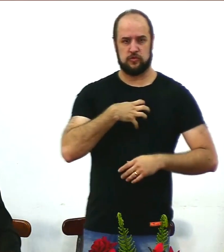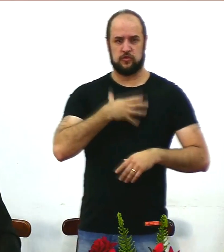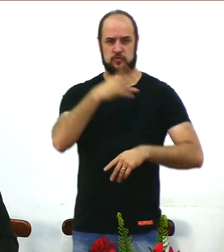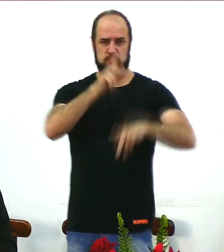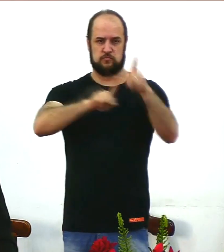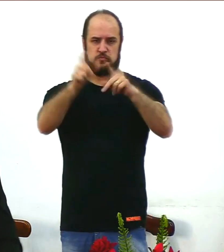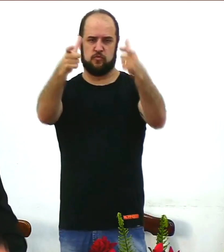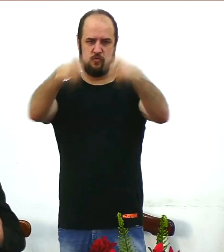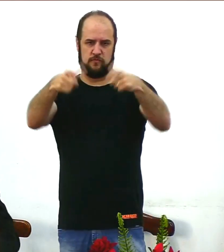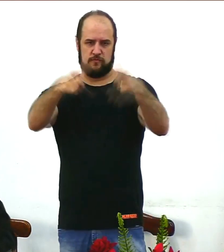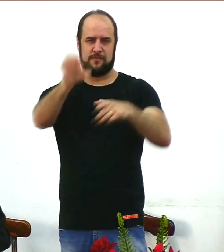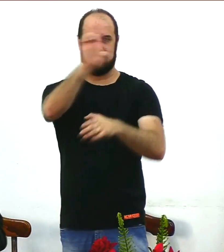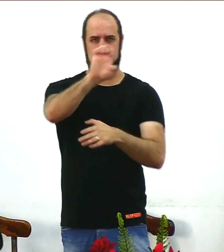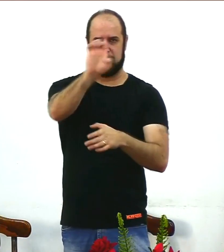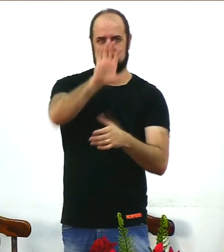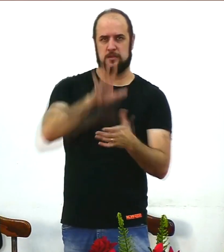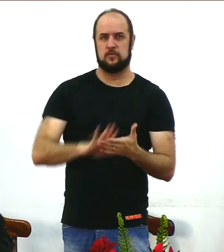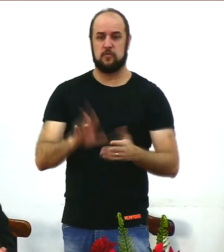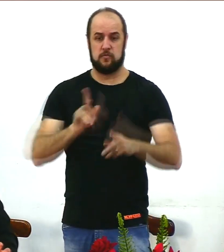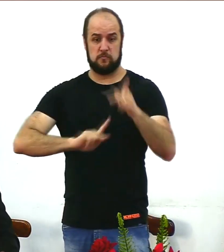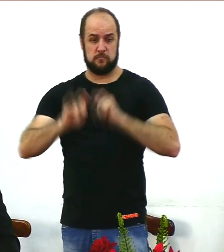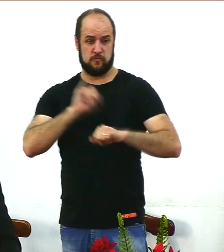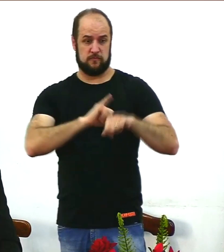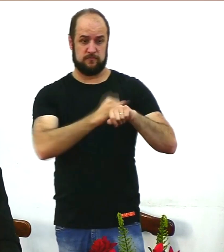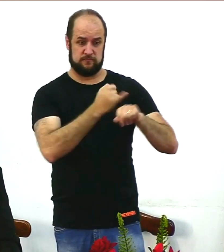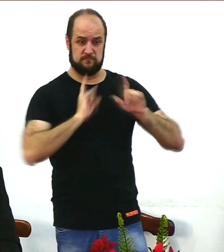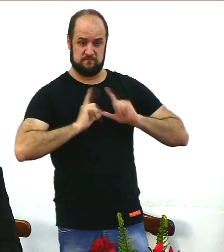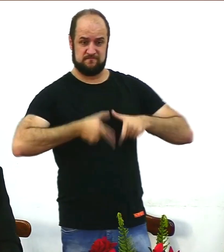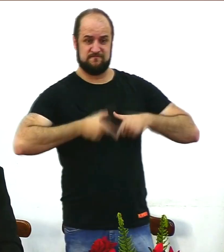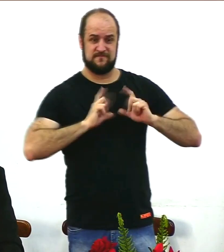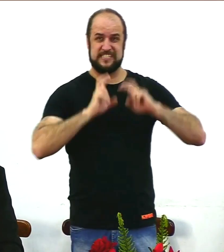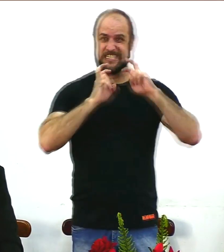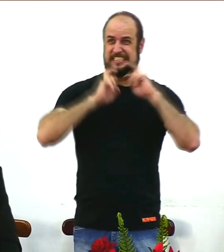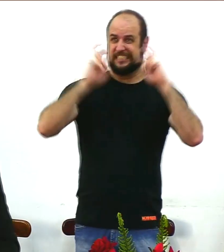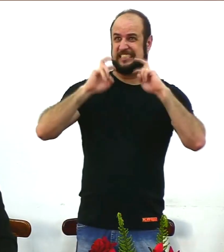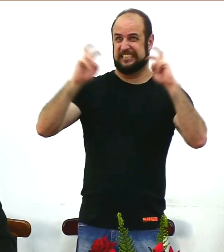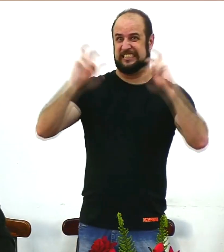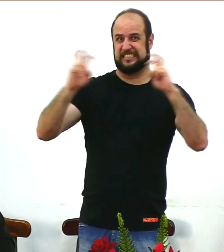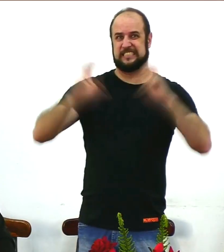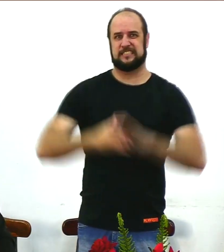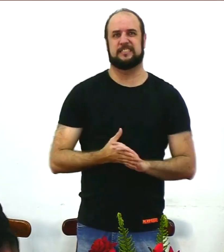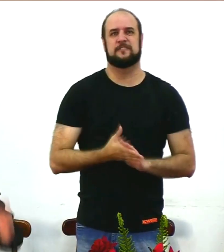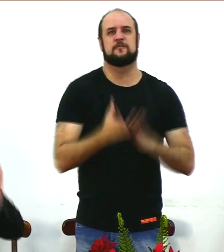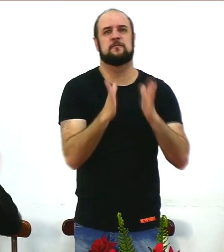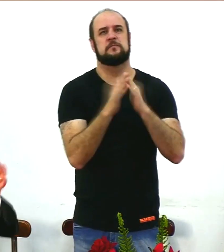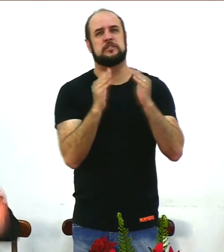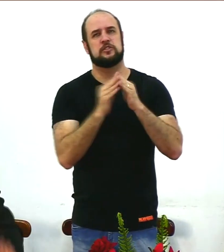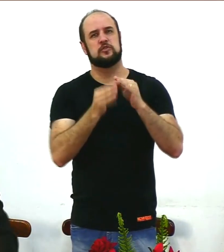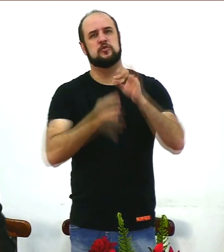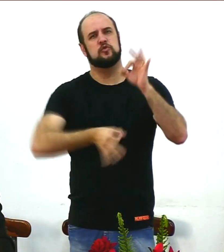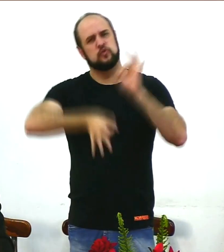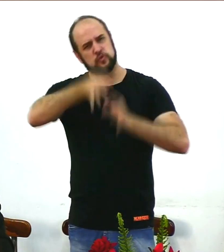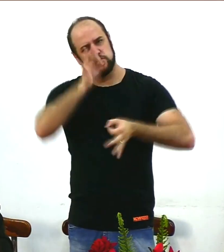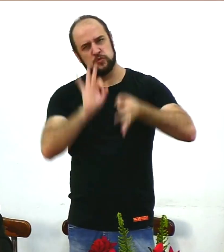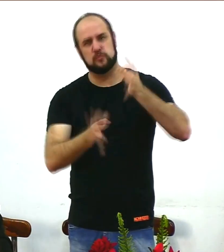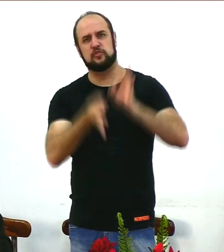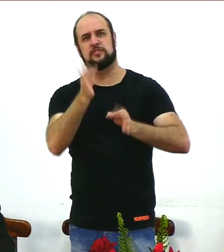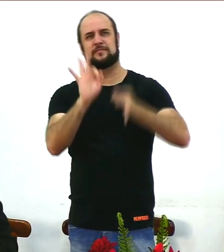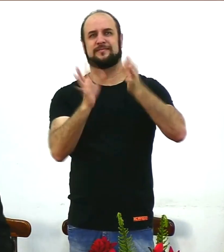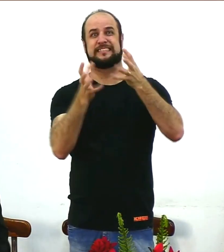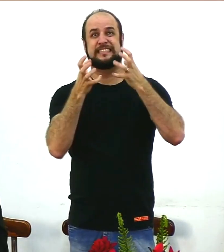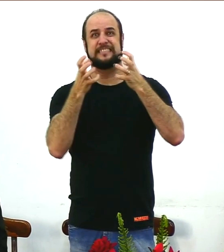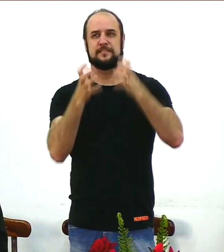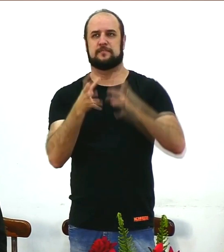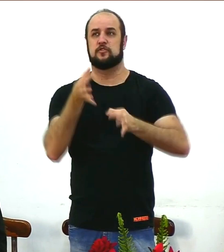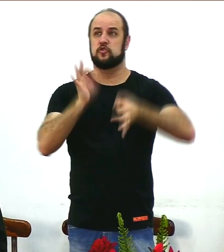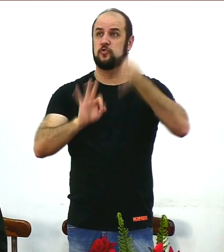o justo juiz, se pode ter certeza, Ele não é complacente com os seus inimigos. E por